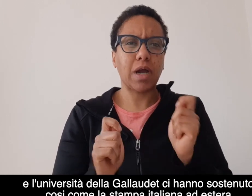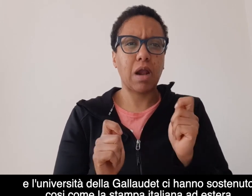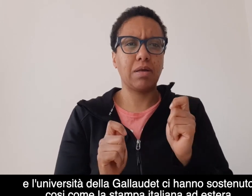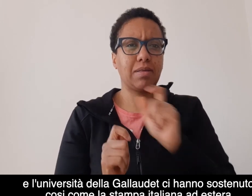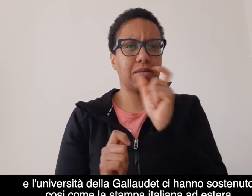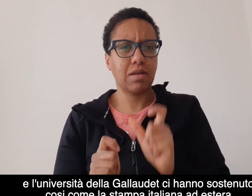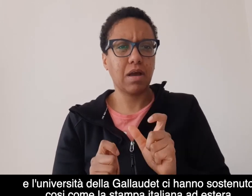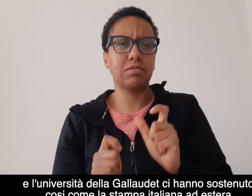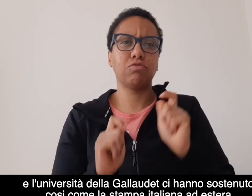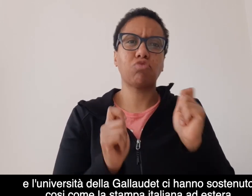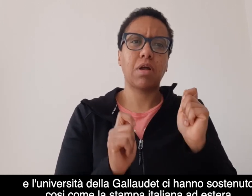ed estera